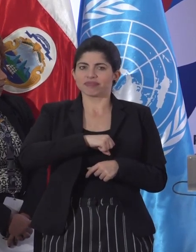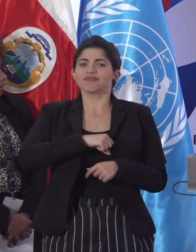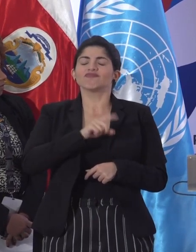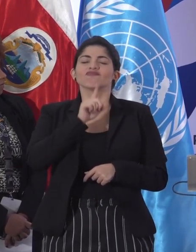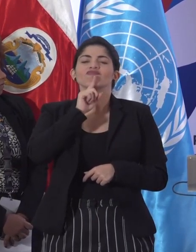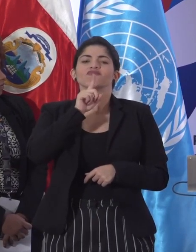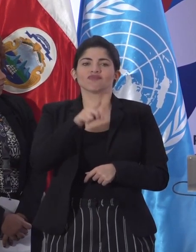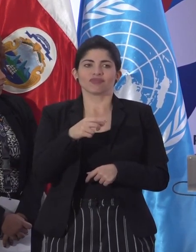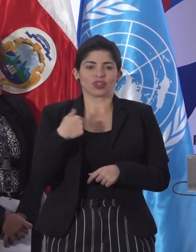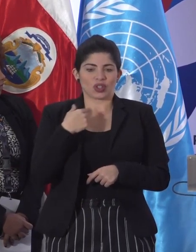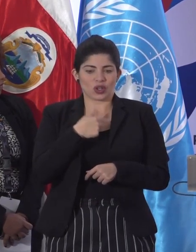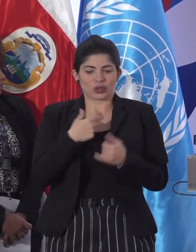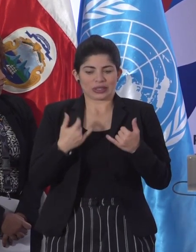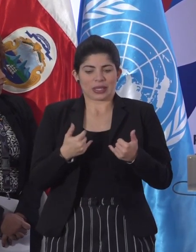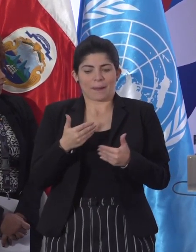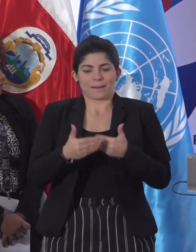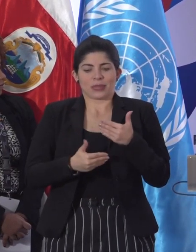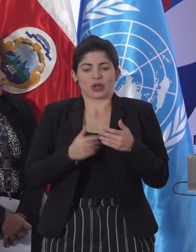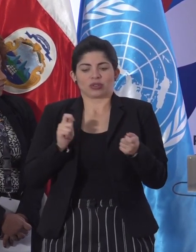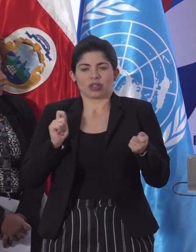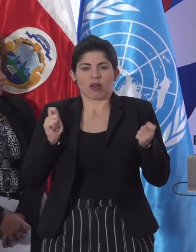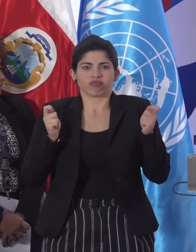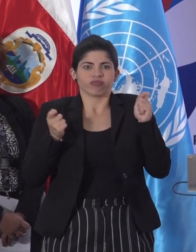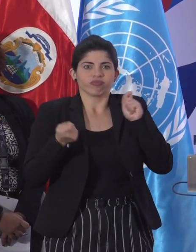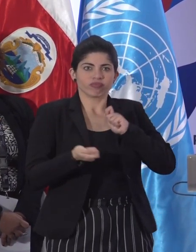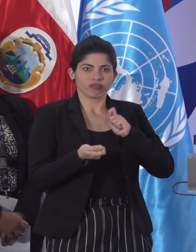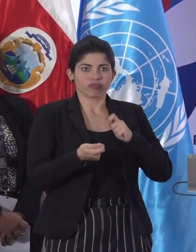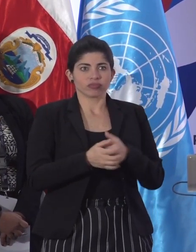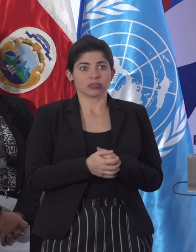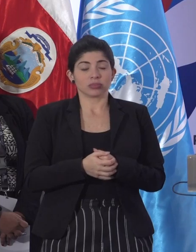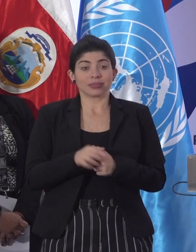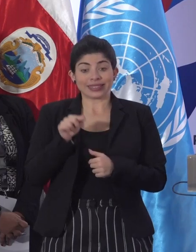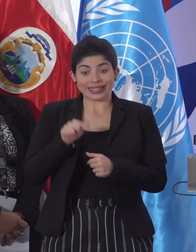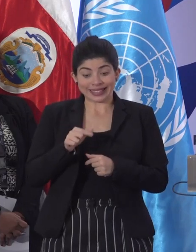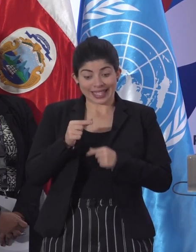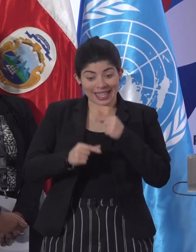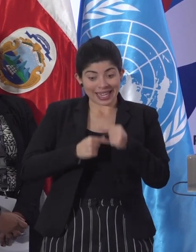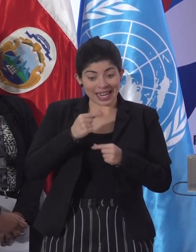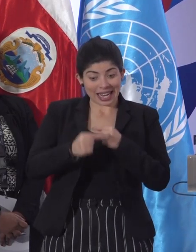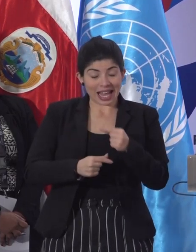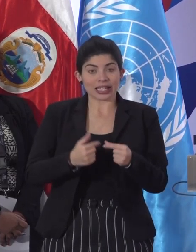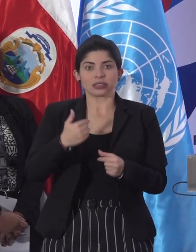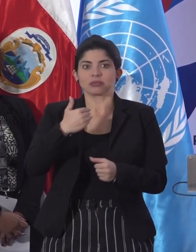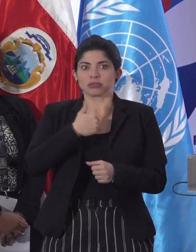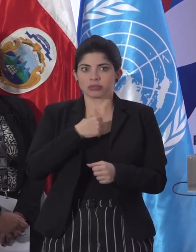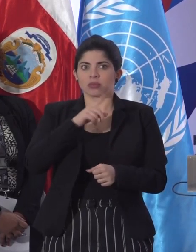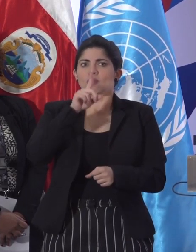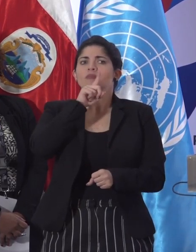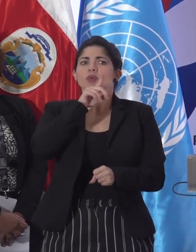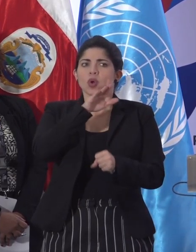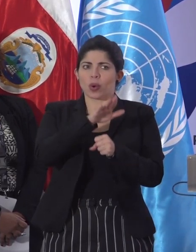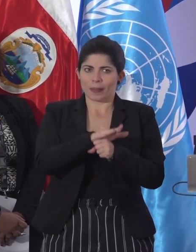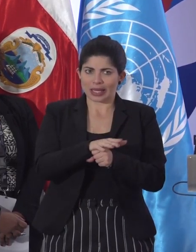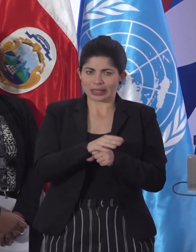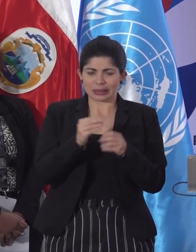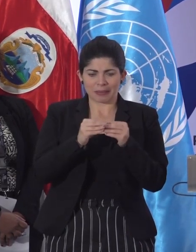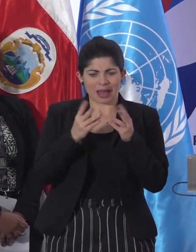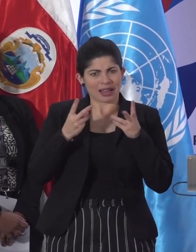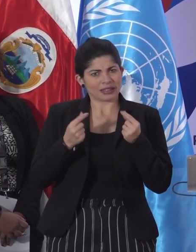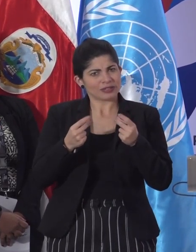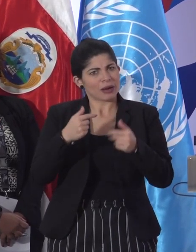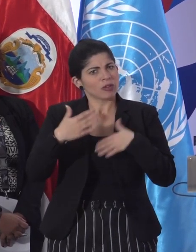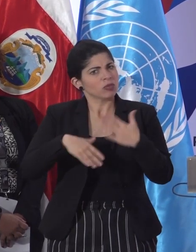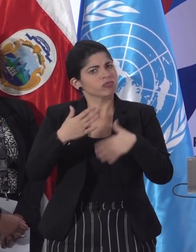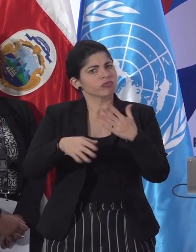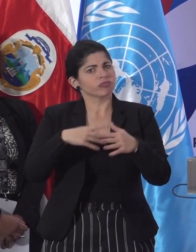efecto estamos en un proceso de transformación. Esa generación tiene un compromiso de caminar más rápido,